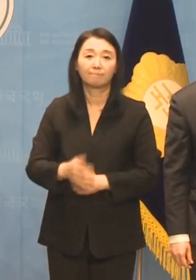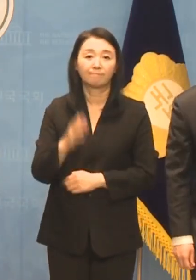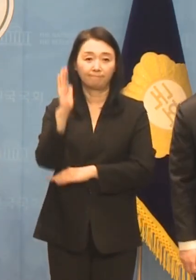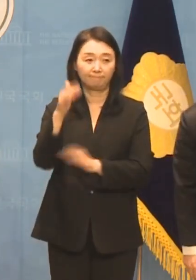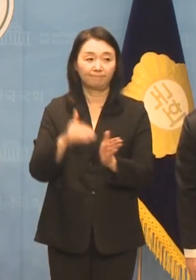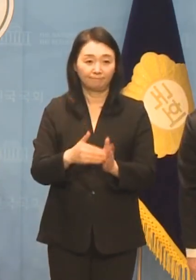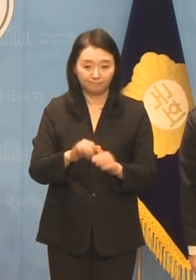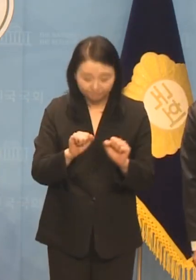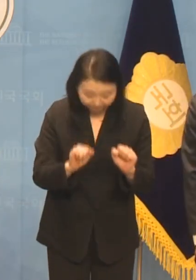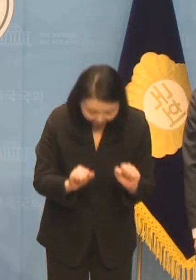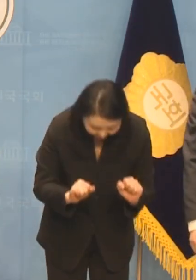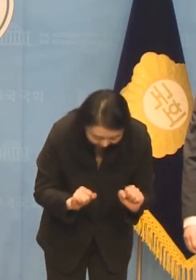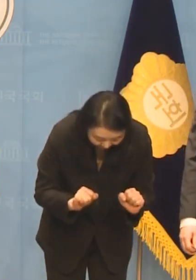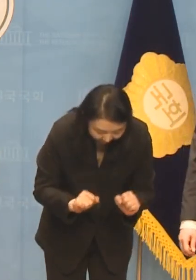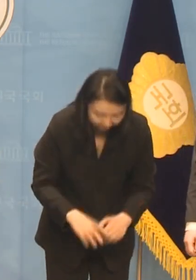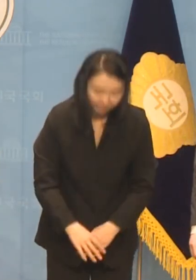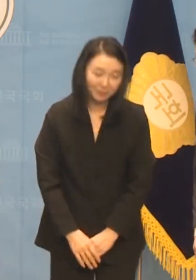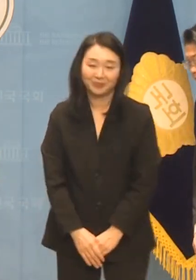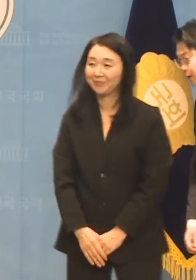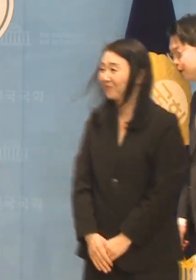이상입니다.